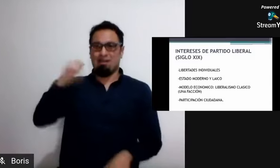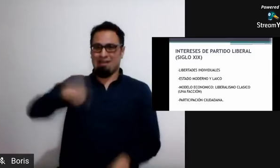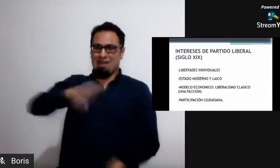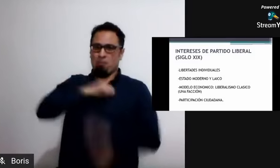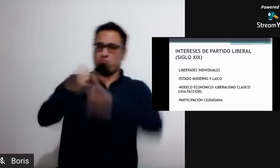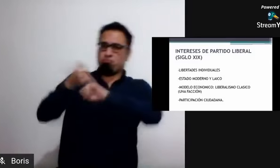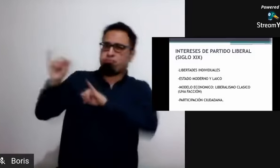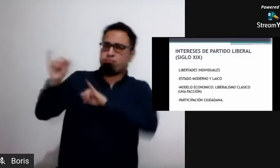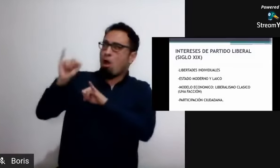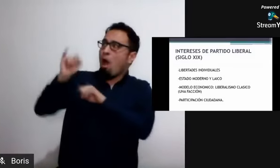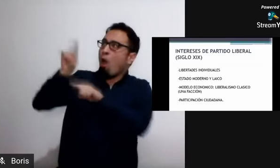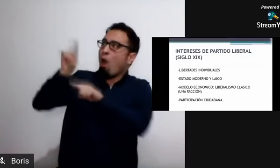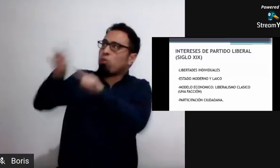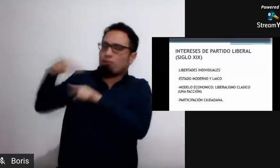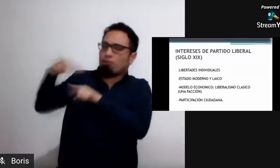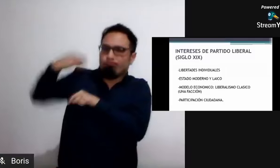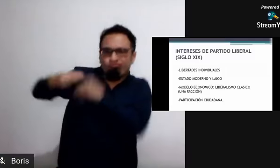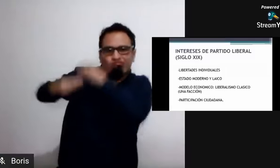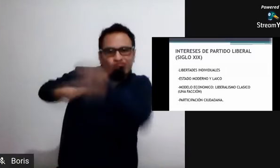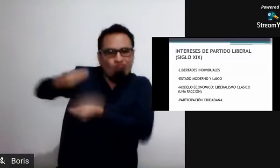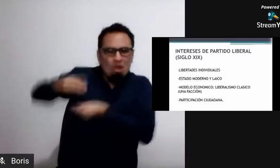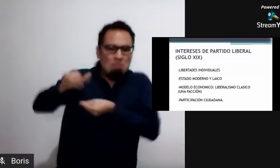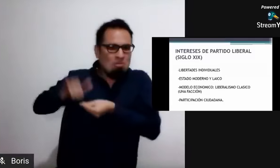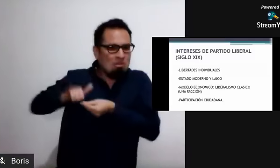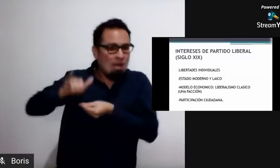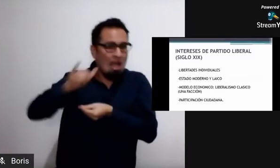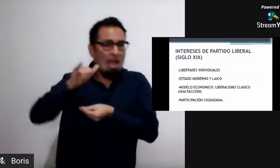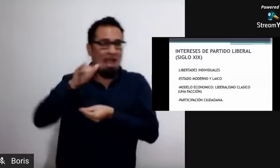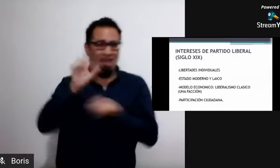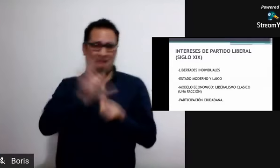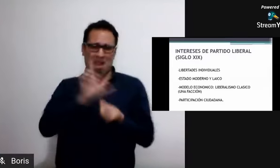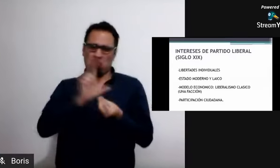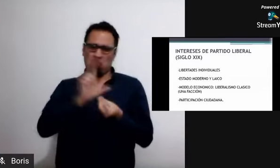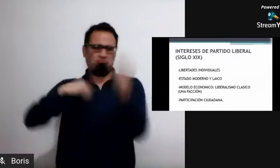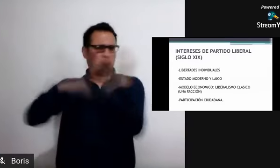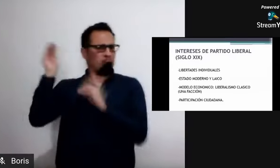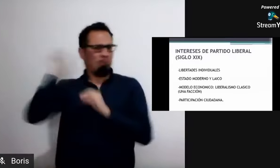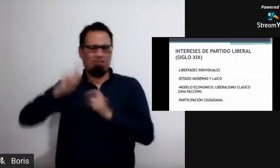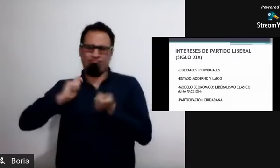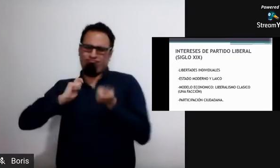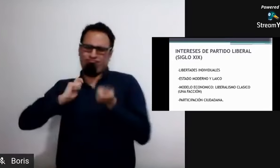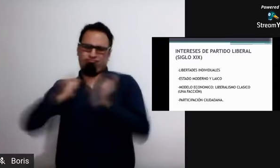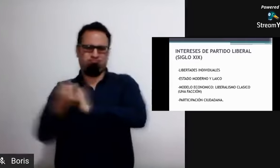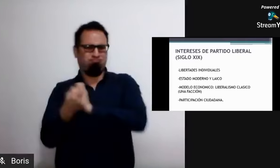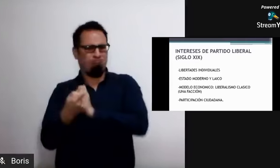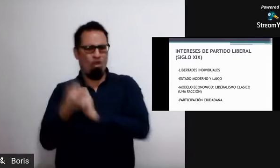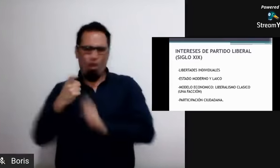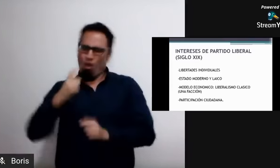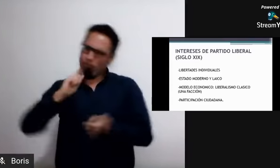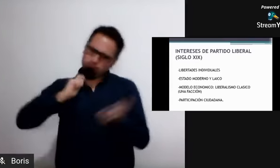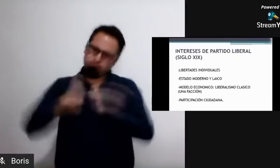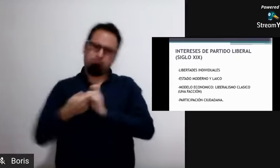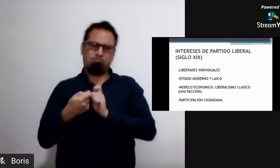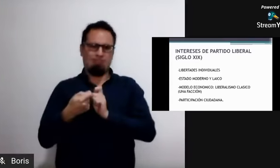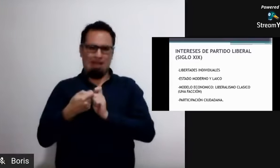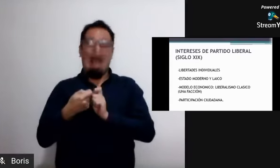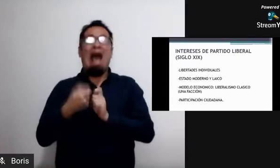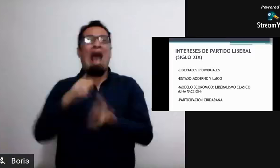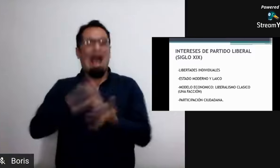mencionaba anteriormente, el Partido Conservador, si bien es cierto, ya no dependíamos de la corona, nos habíamos independizado de la